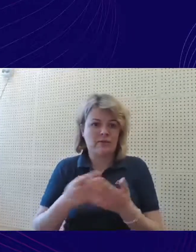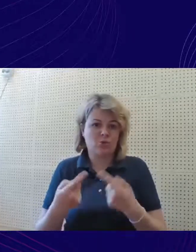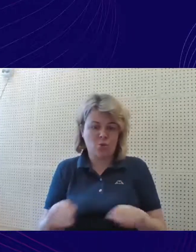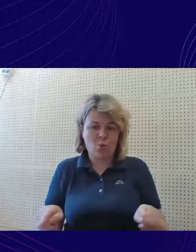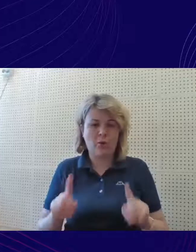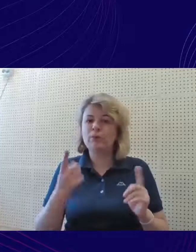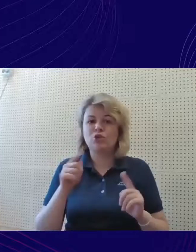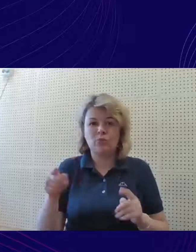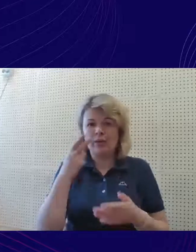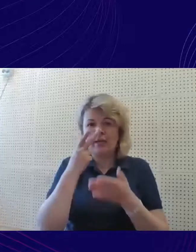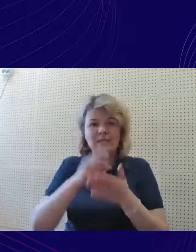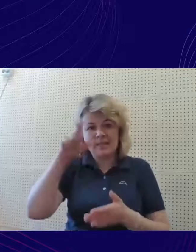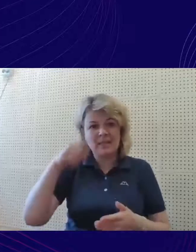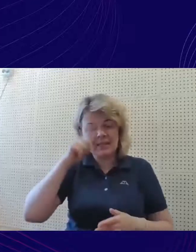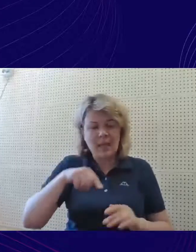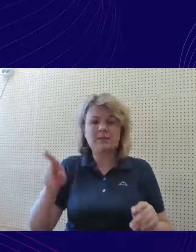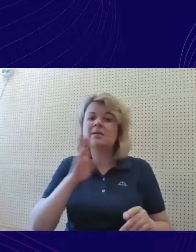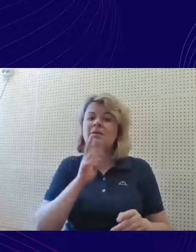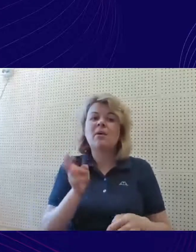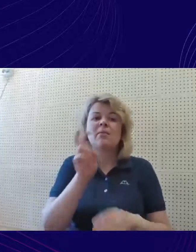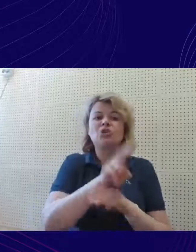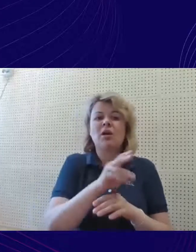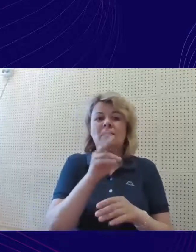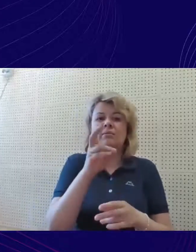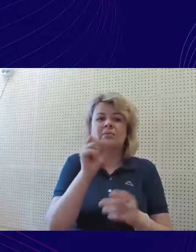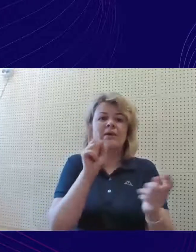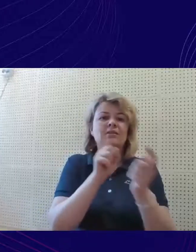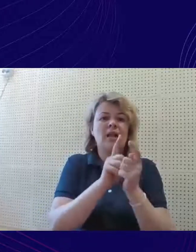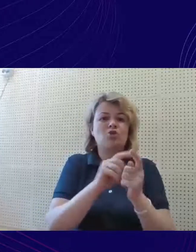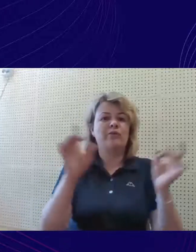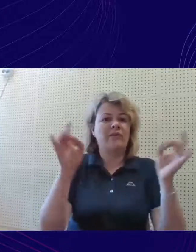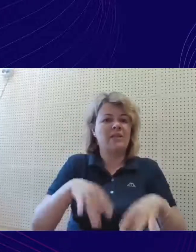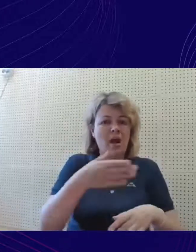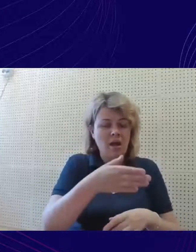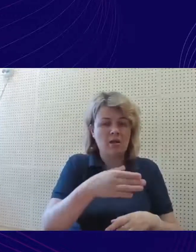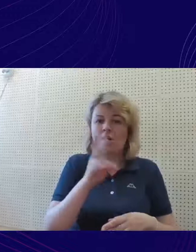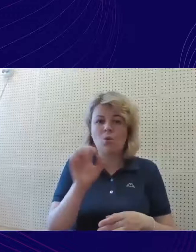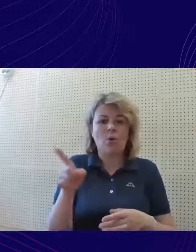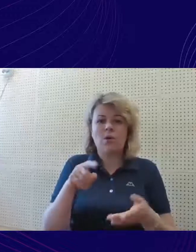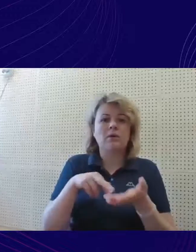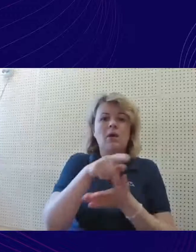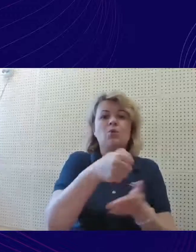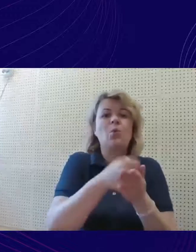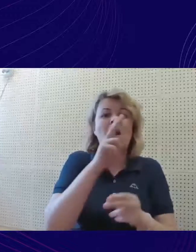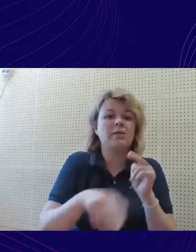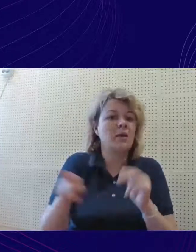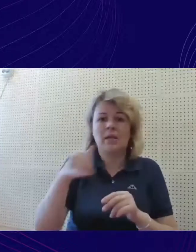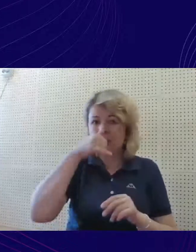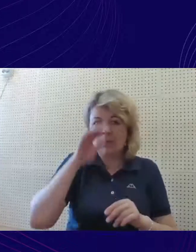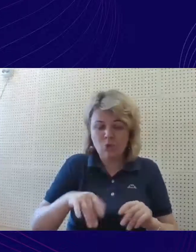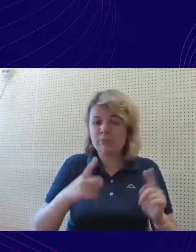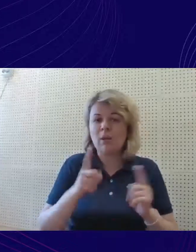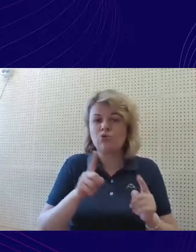она пошла там на свидание в ресторан, но она туда не дойдет, потому что с ней случится авария.